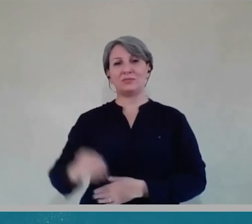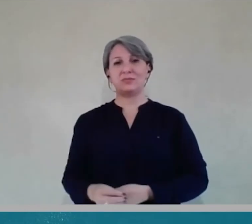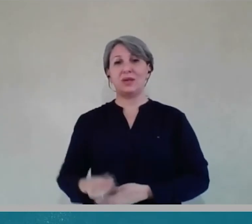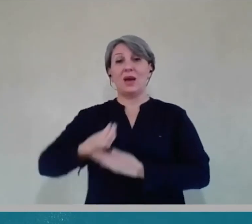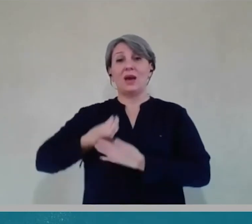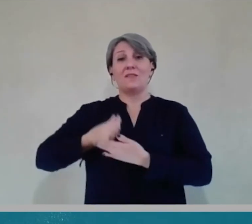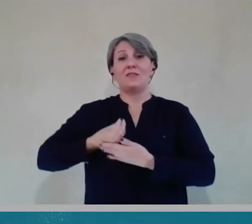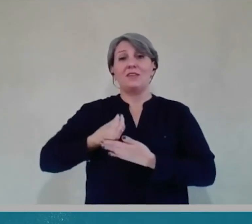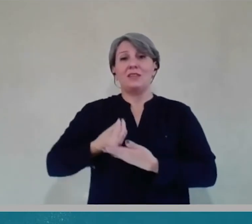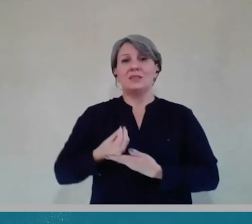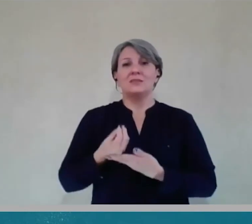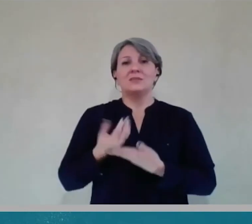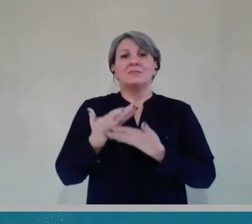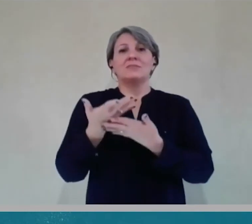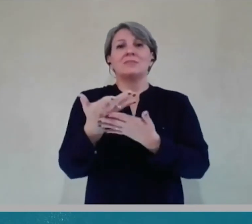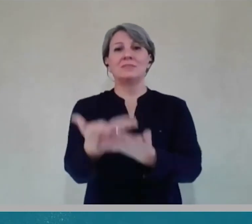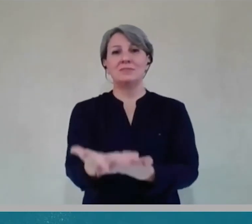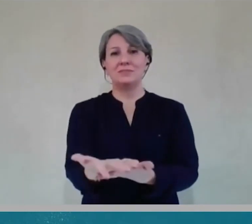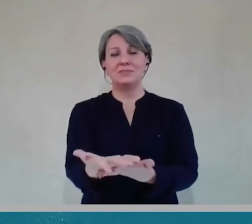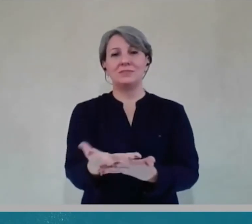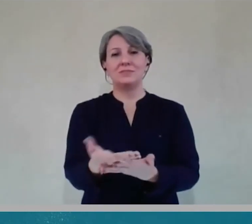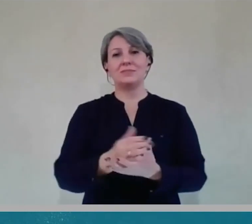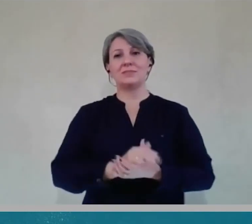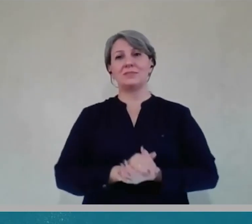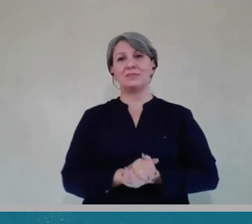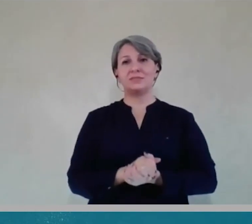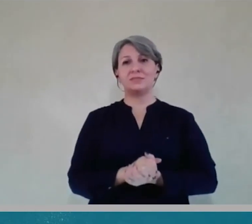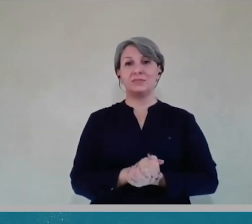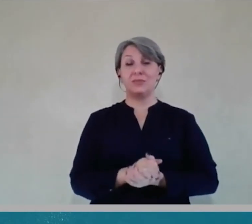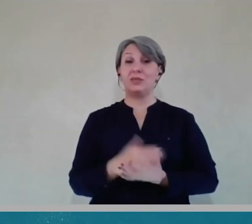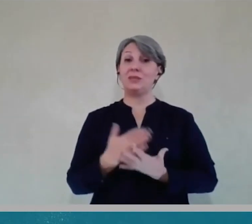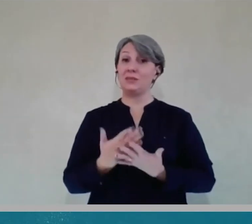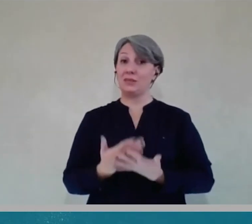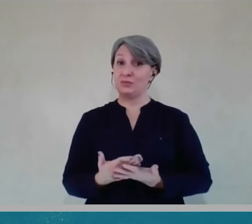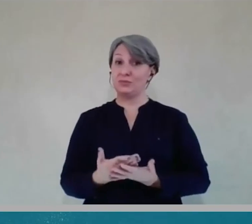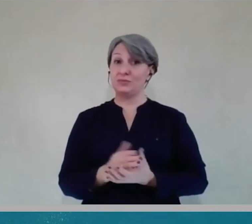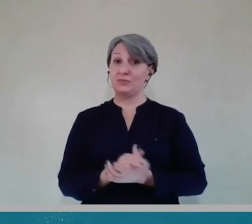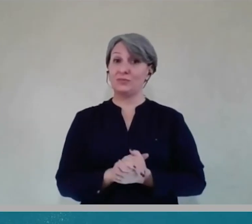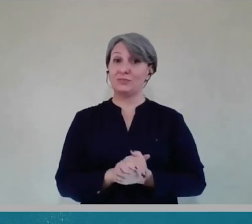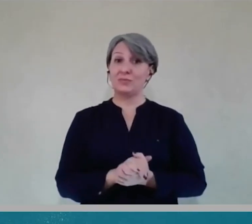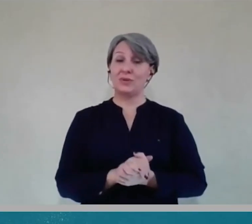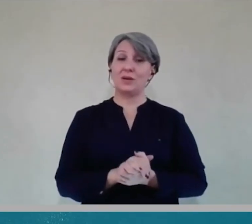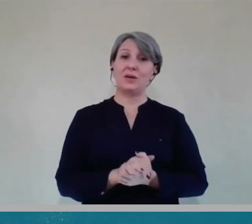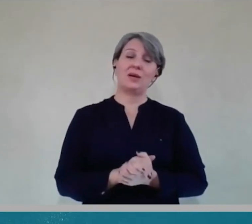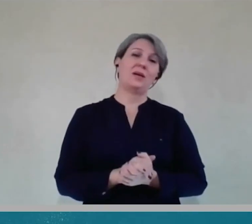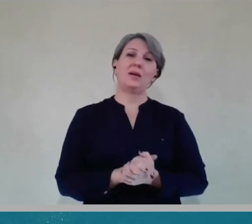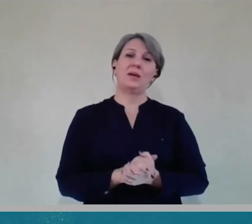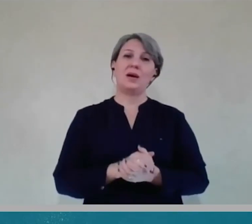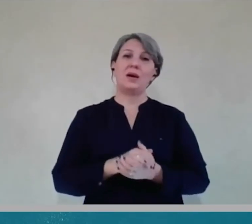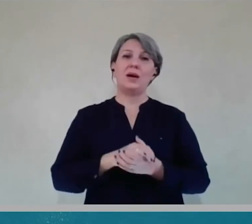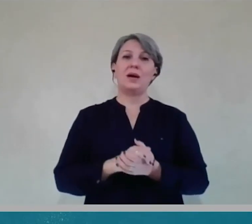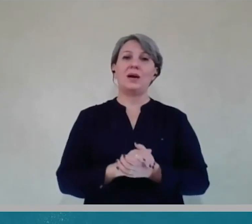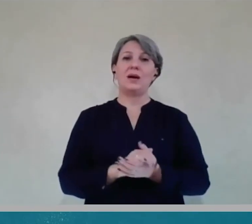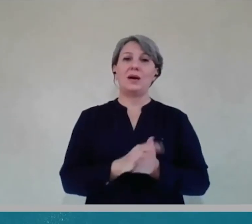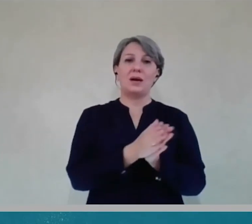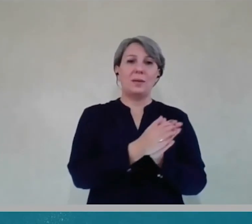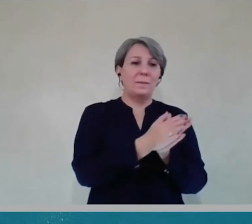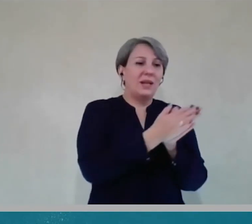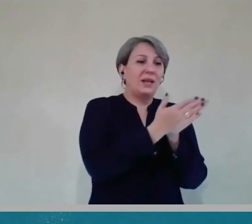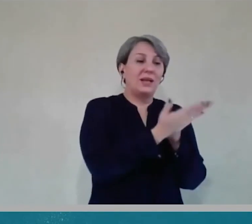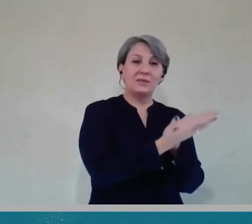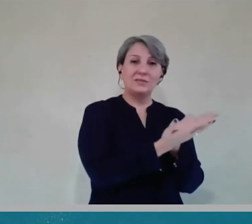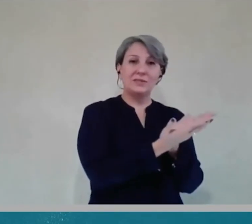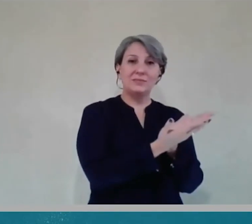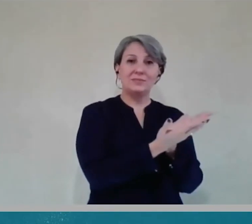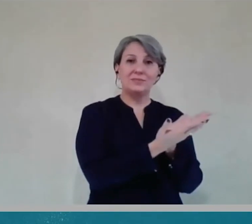nós. Portanto, irmãos, não torne a palavra profética de que Deus tem nos dado a cada semana